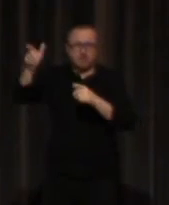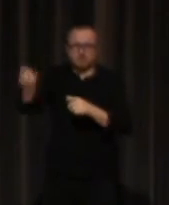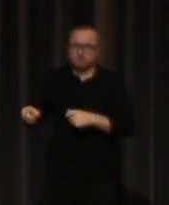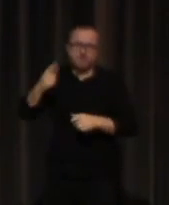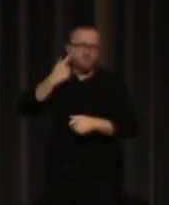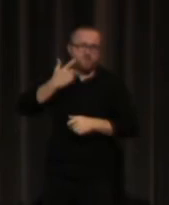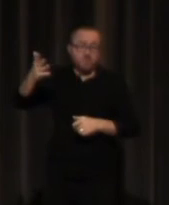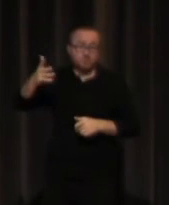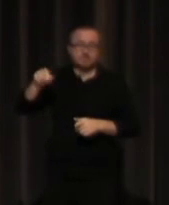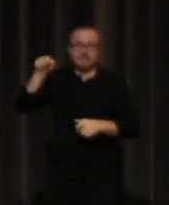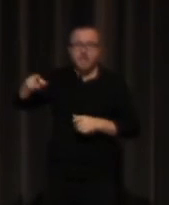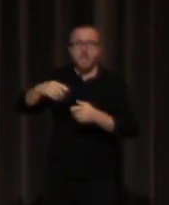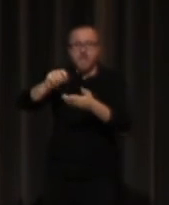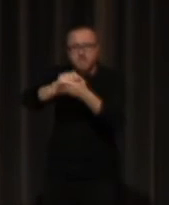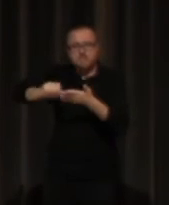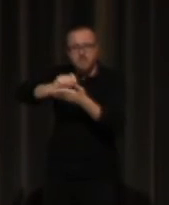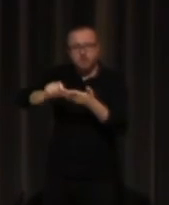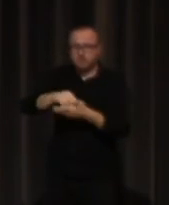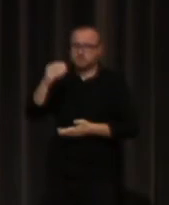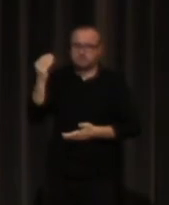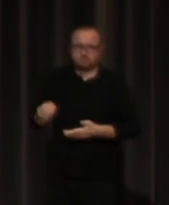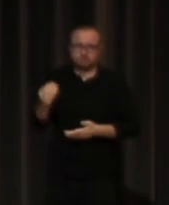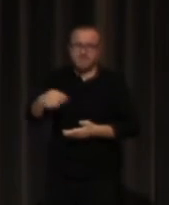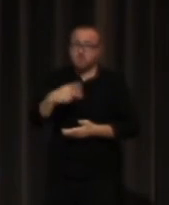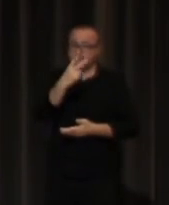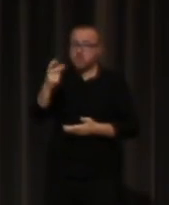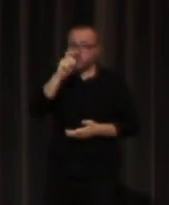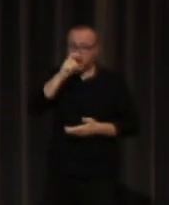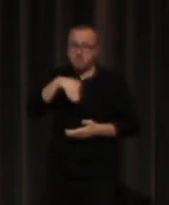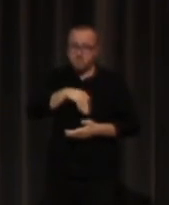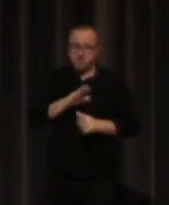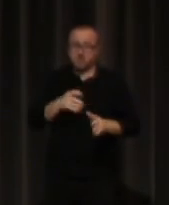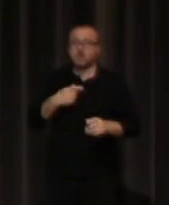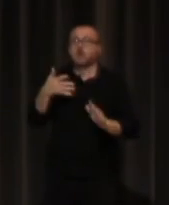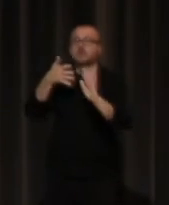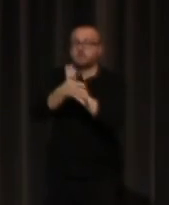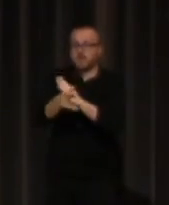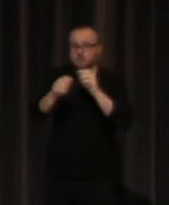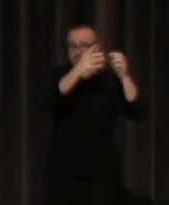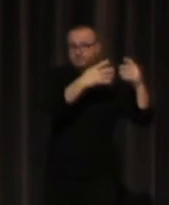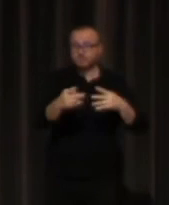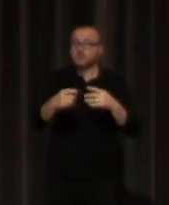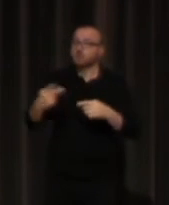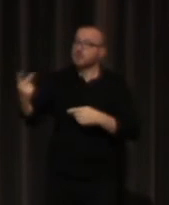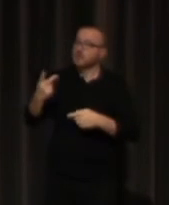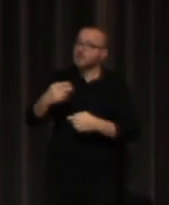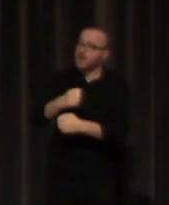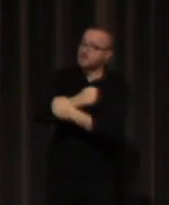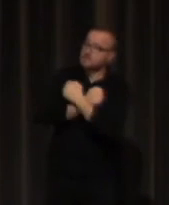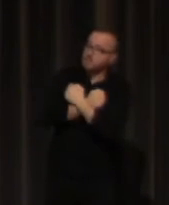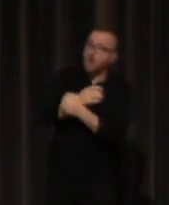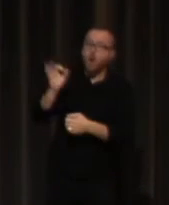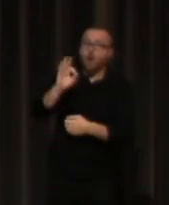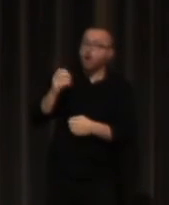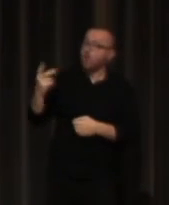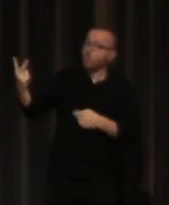això, fins als 22 anys, i aquí són els seus versos que diuen: ens estimem o som només